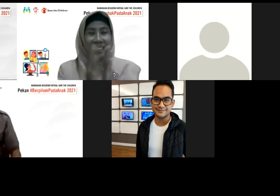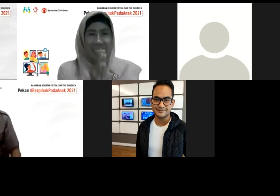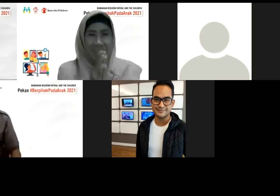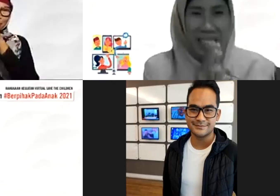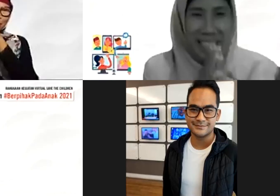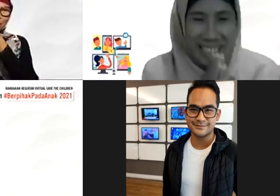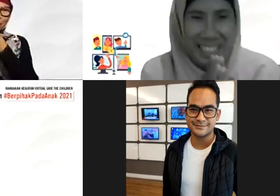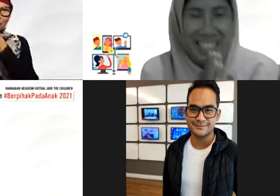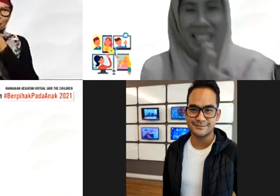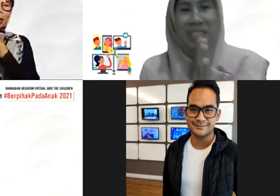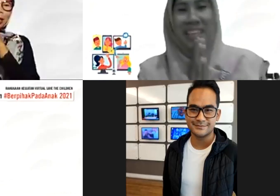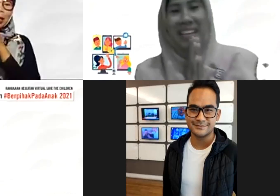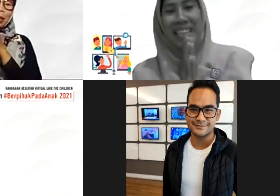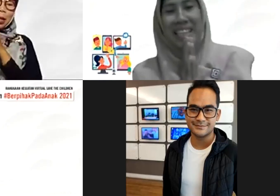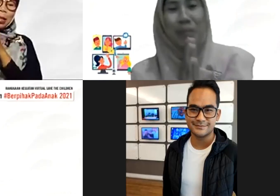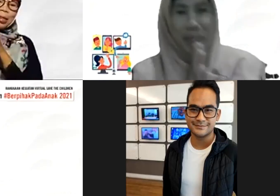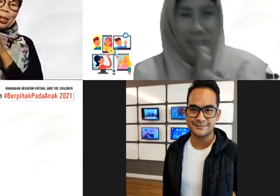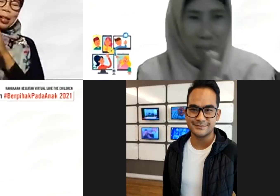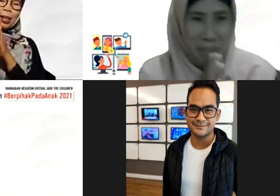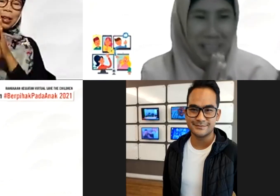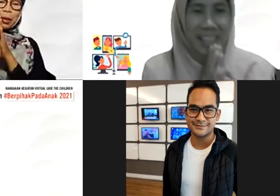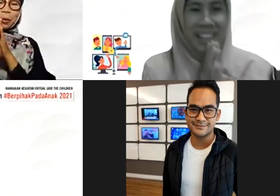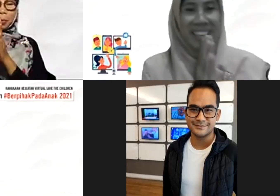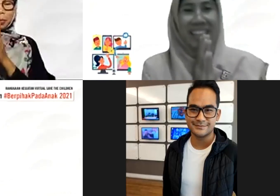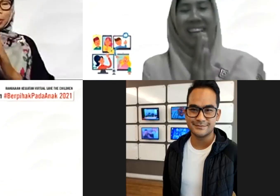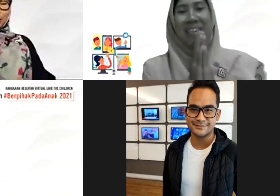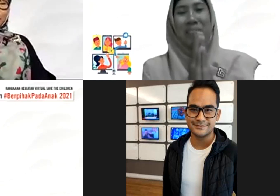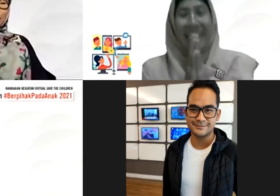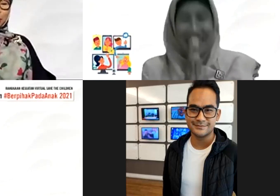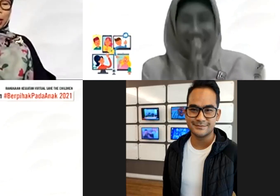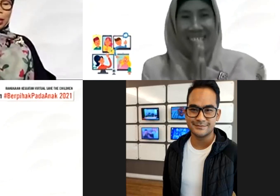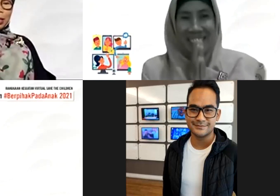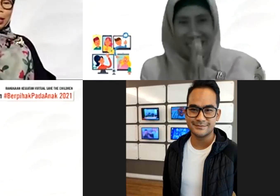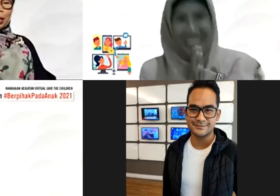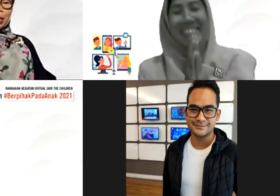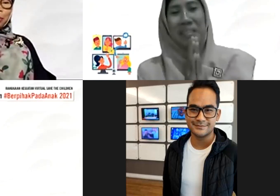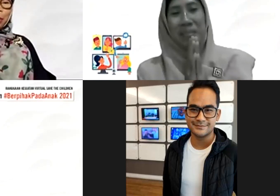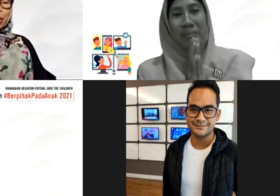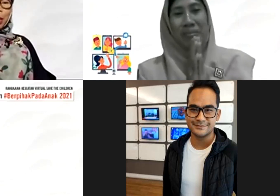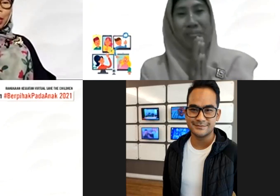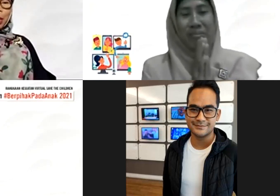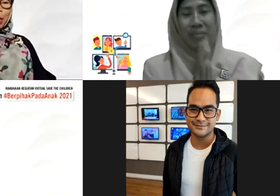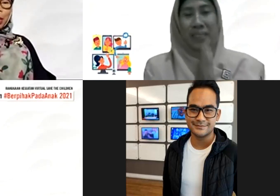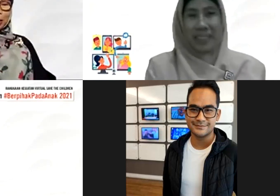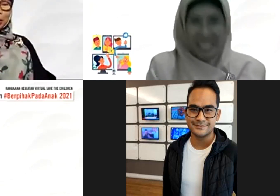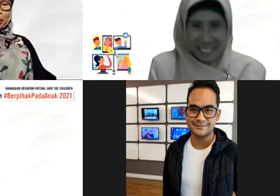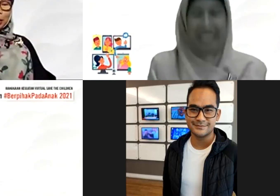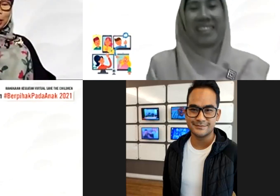kasih Bu Ning. Terima kasih, salam sehat, salam Peter, terima kasih. Bu Ari, terima kasih. Terima kasih. Izin pamit.